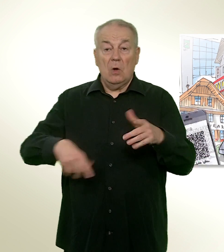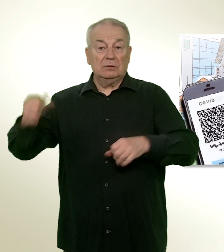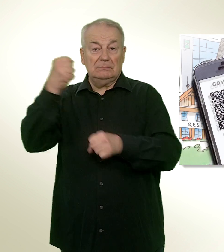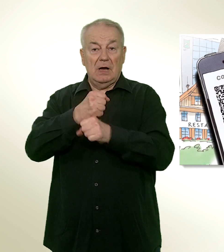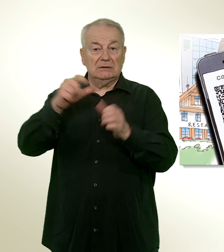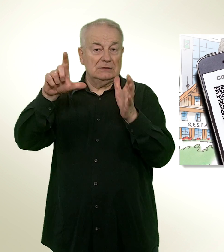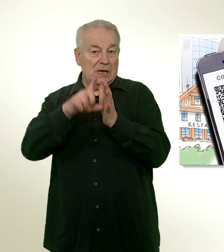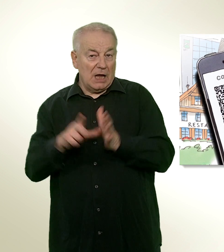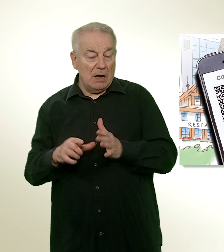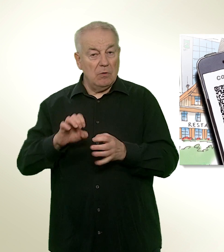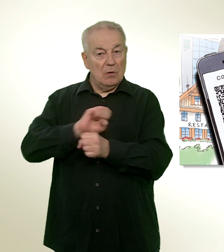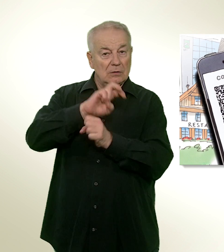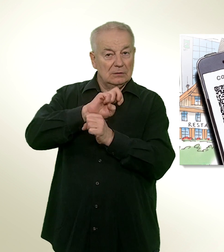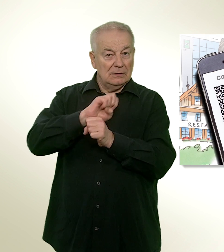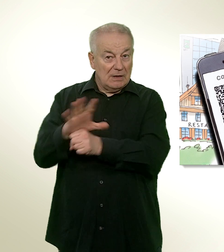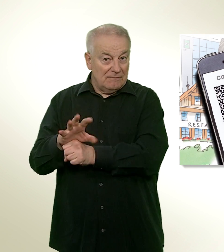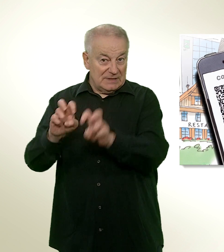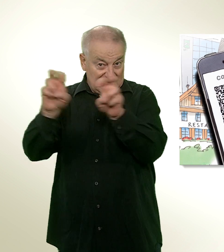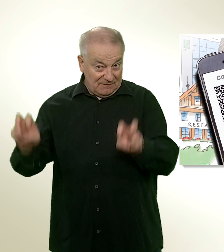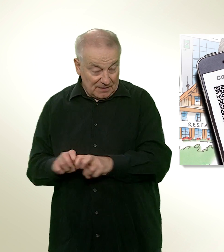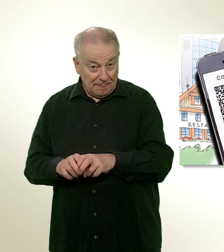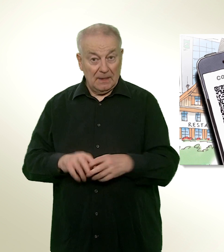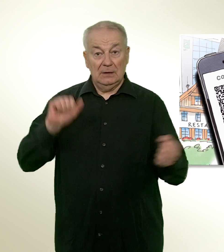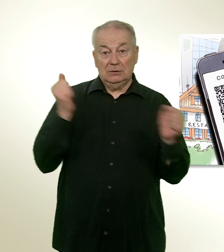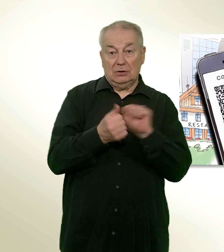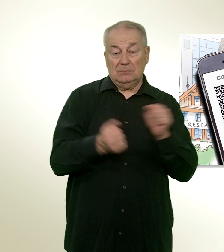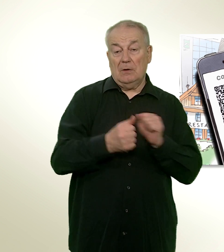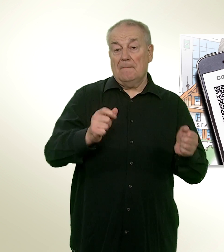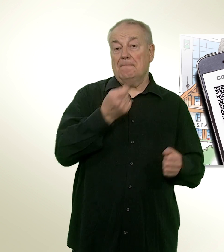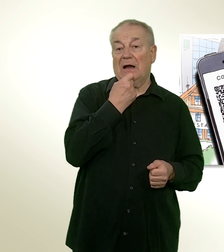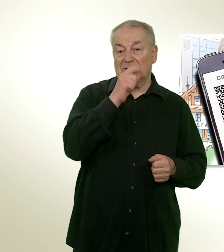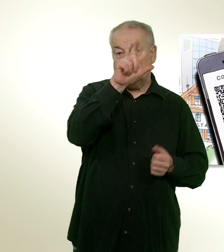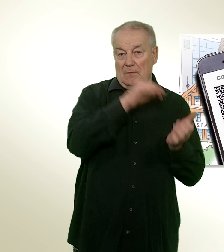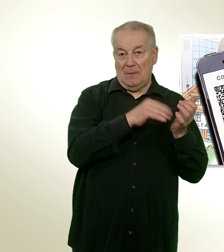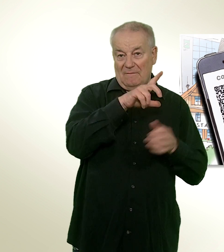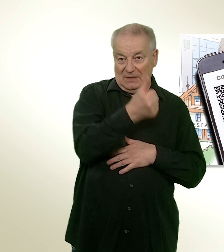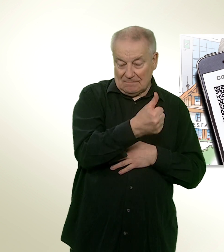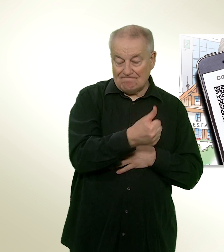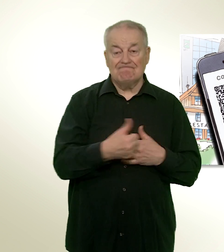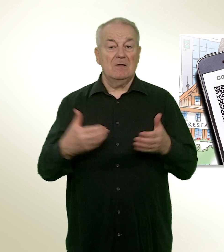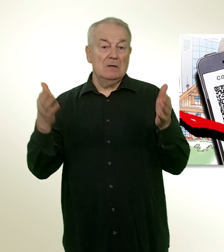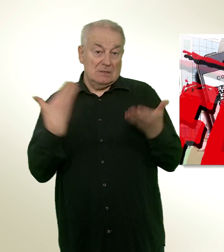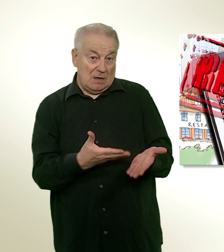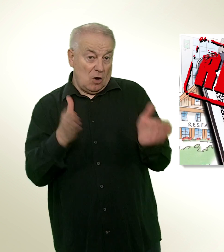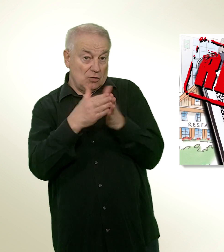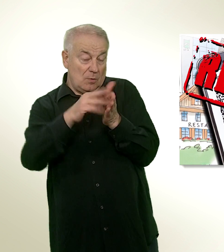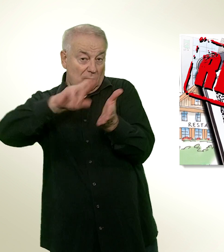certificat Covid. Les modifications de mars 2021 ont fait l'objet d'une demande de référendum. Pour les